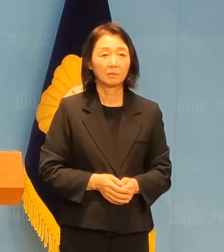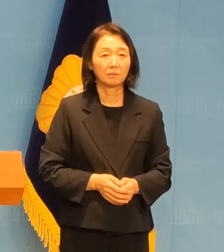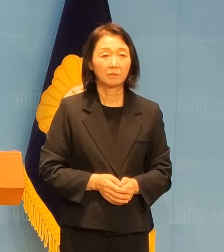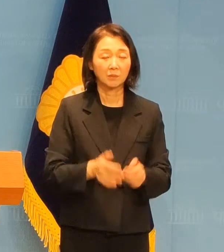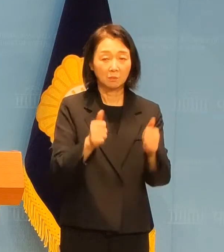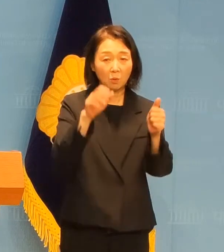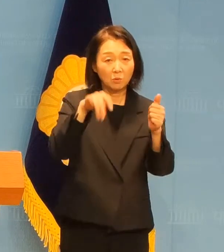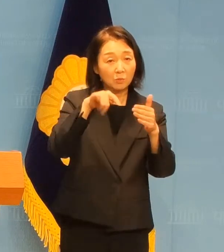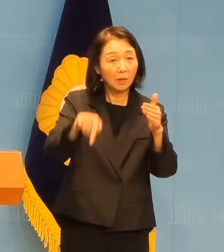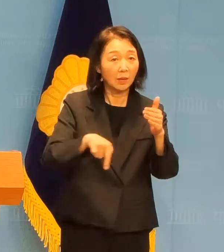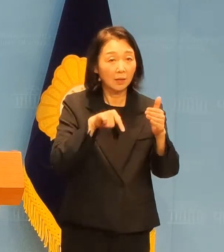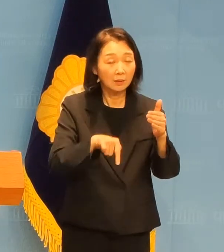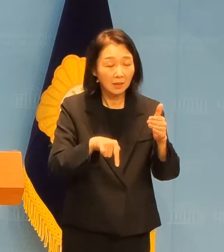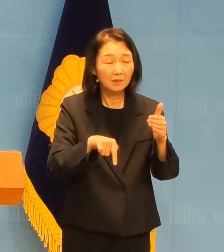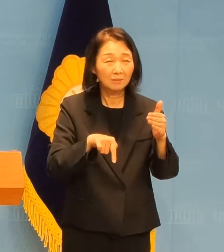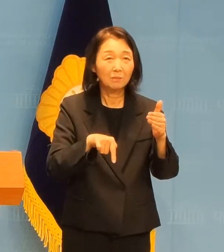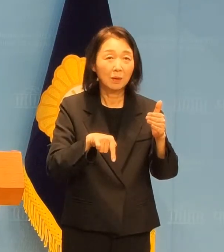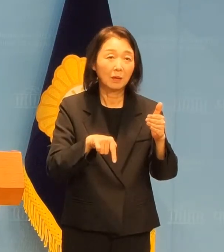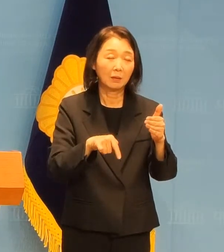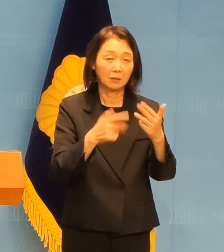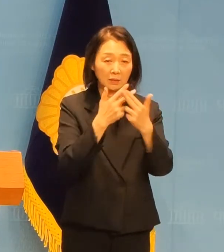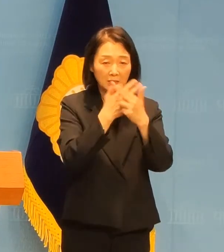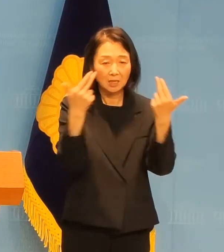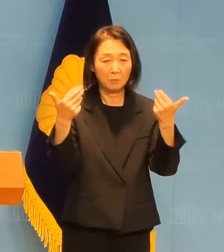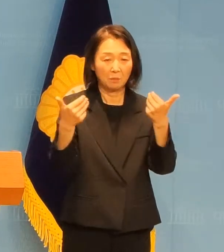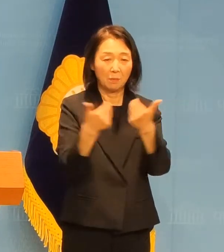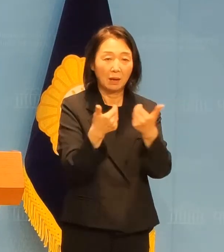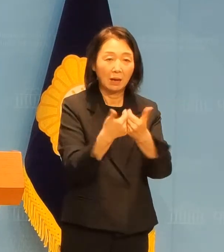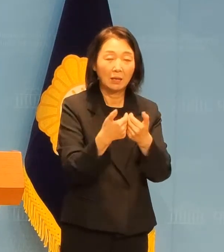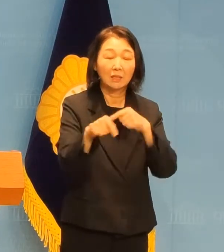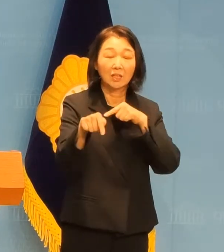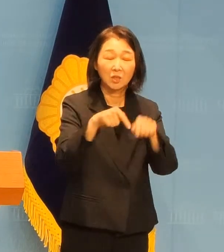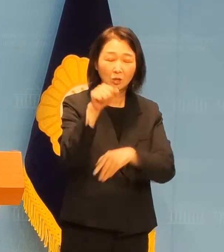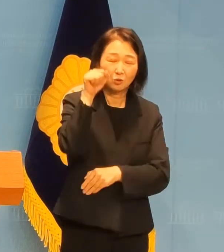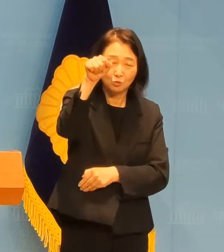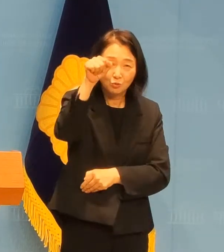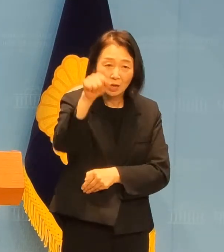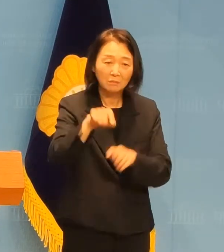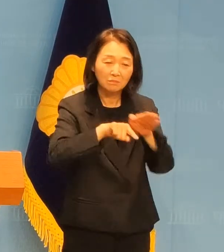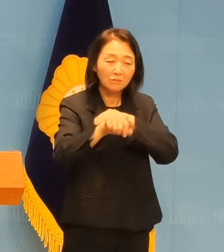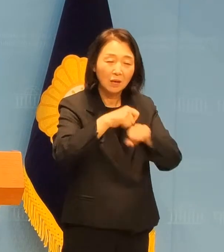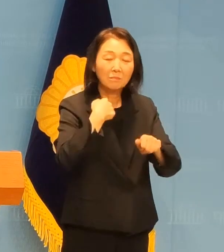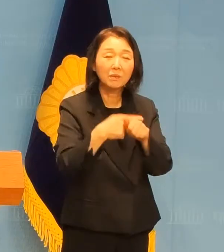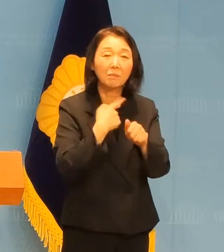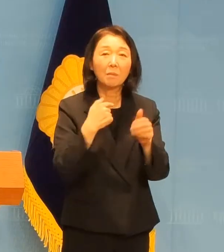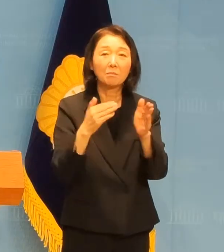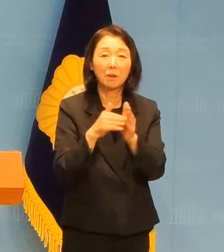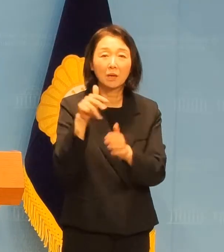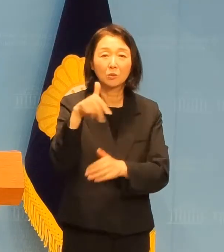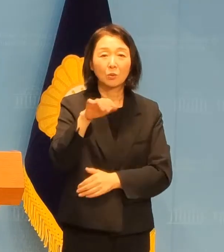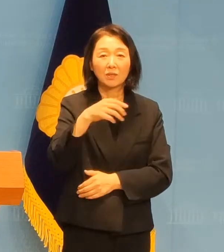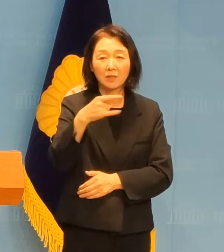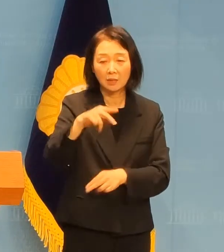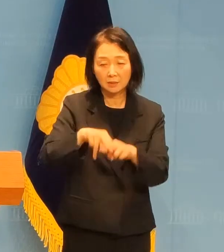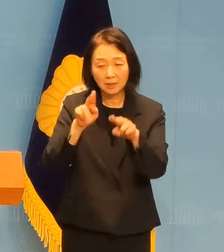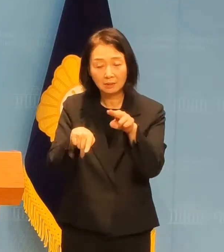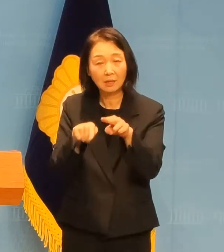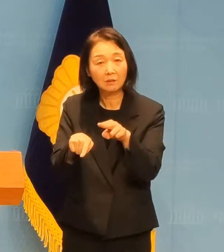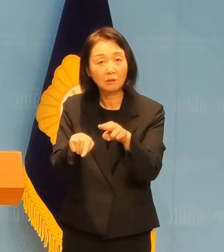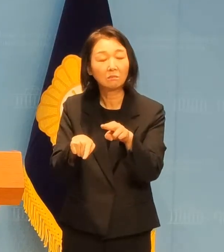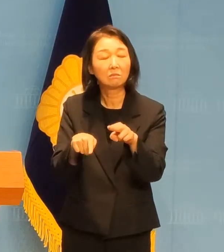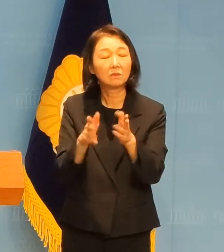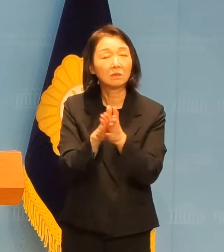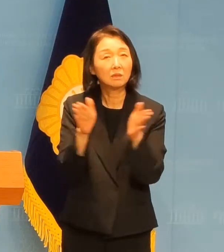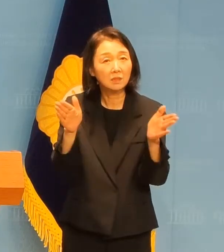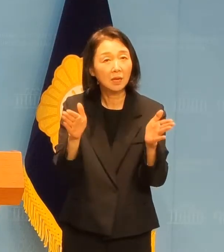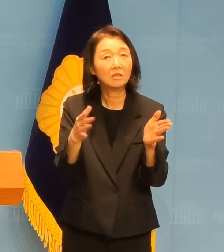사법부 내에서조차 반 이재명 정치투쟁의 선봉장이라는 비판을 받았던 조이대의 사퇴는 그